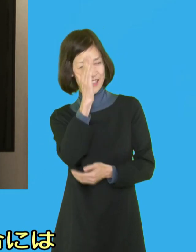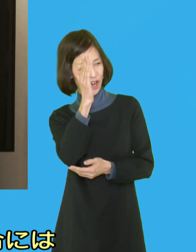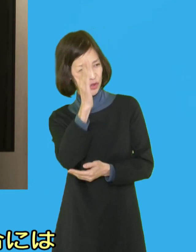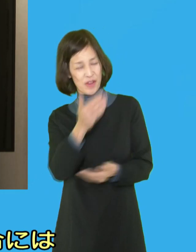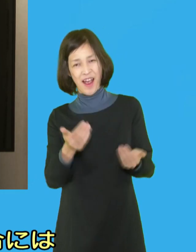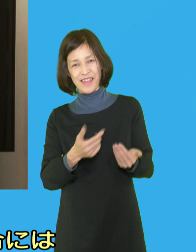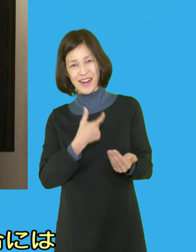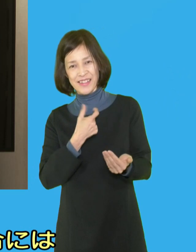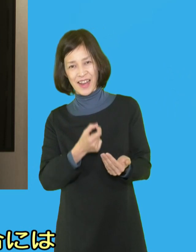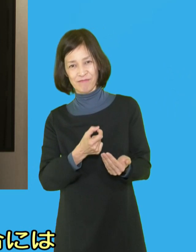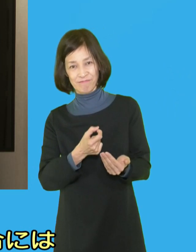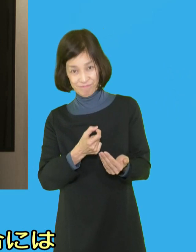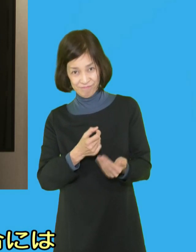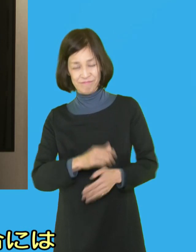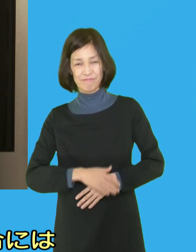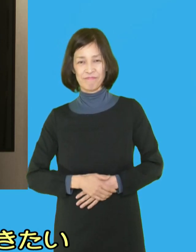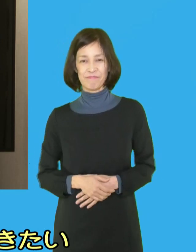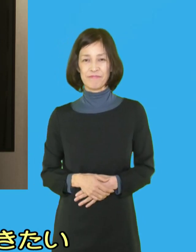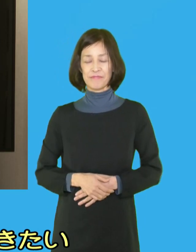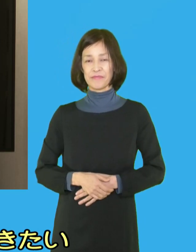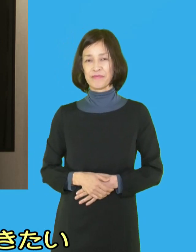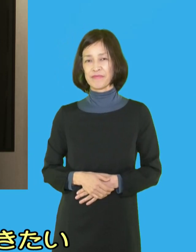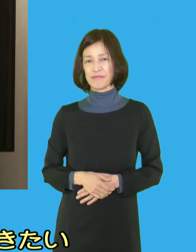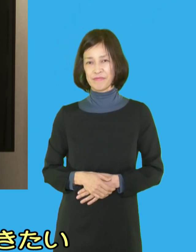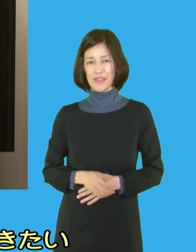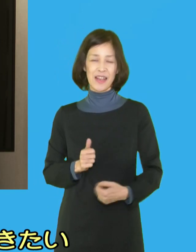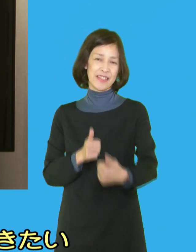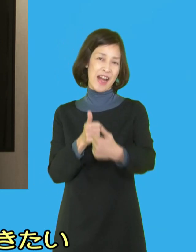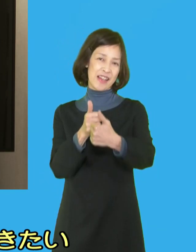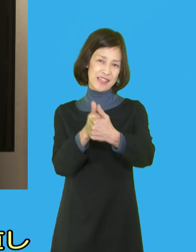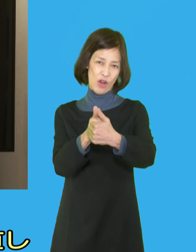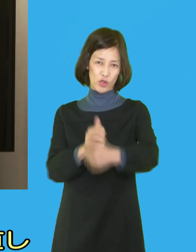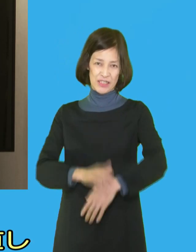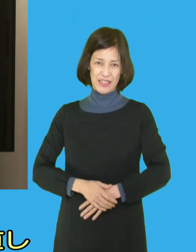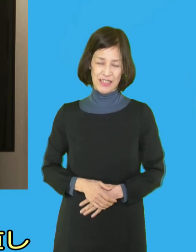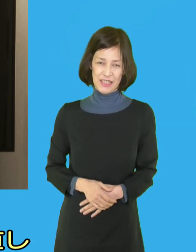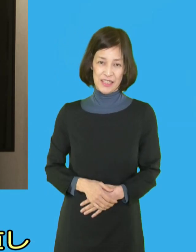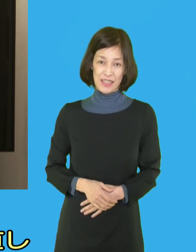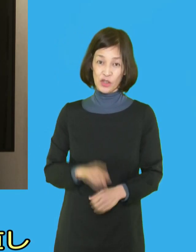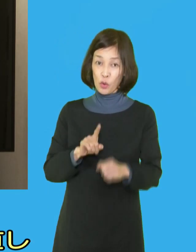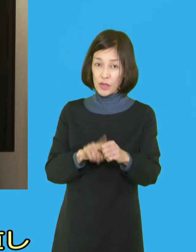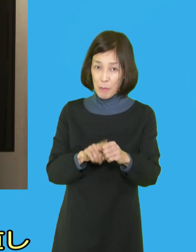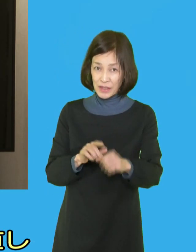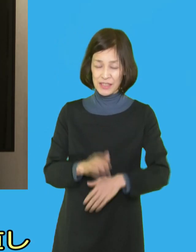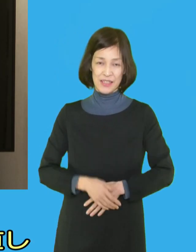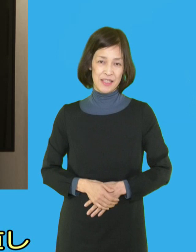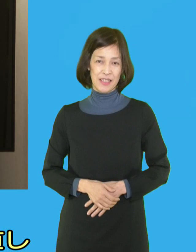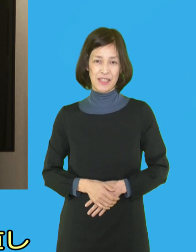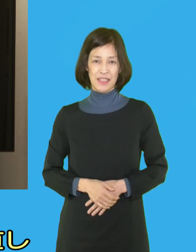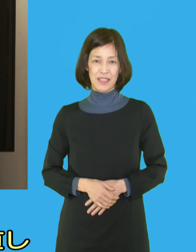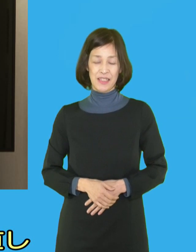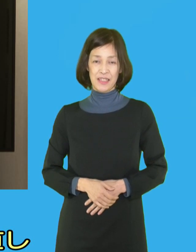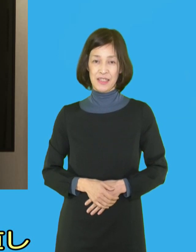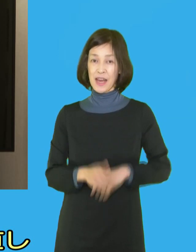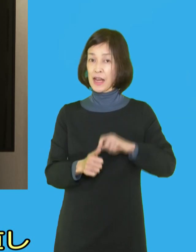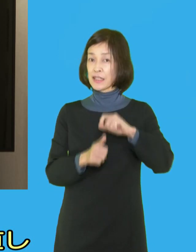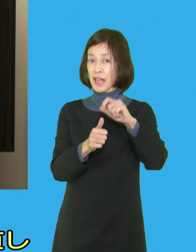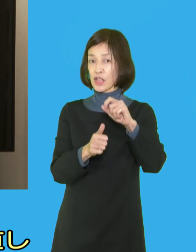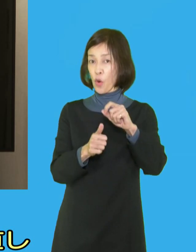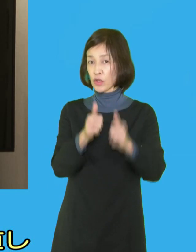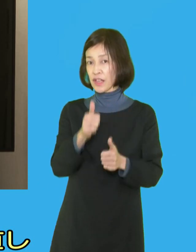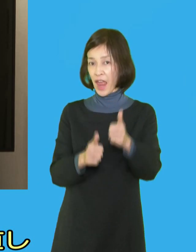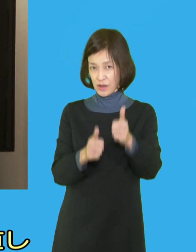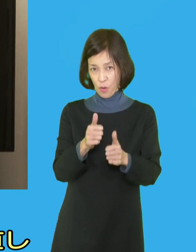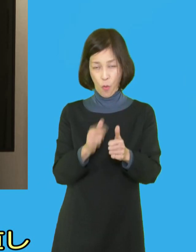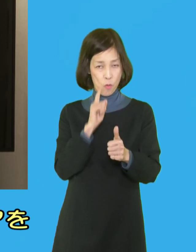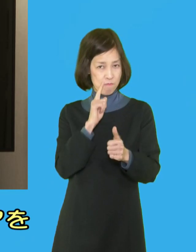思っていただける場合には、もう一度チャレンジをしていただきたい。そのためにですね、採用試験制度を見直